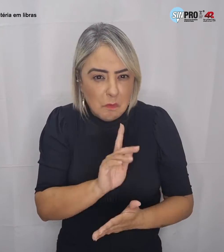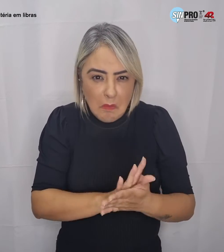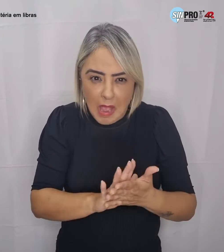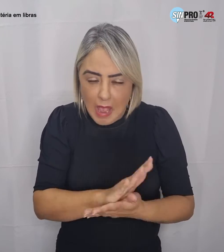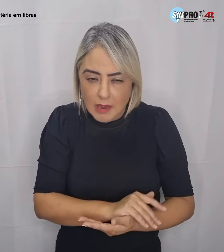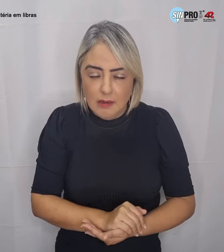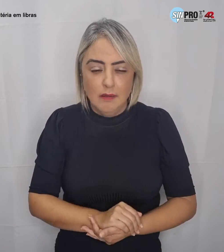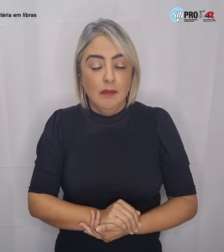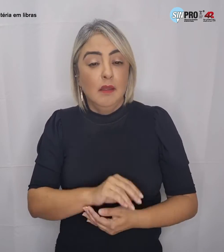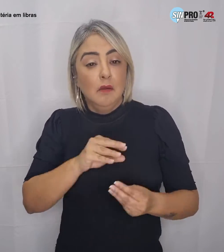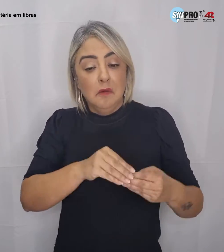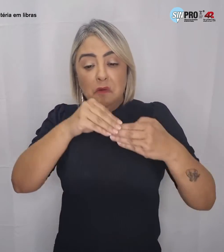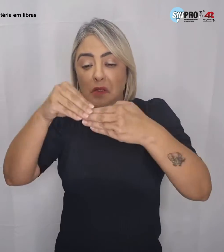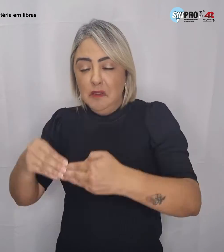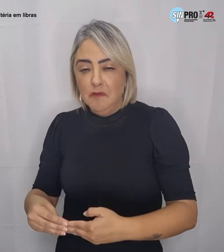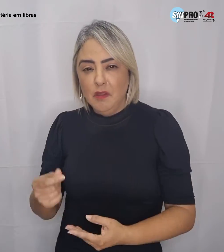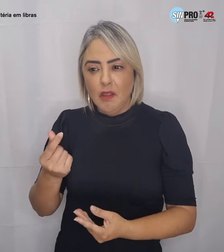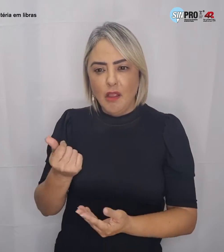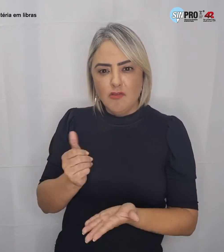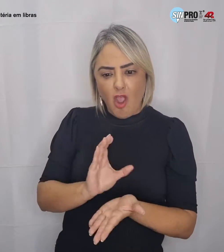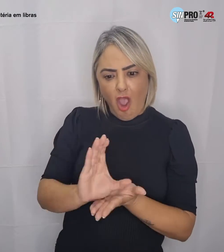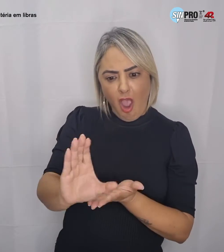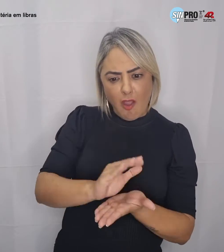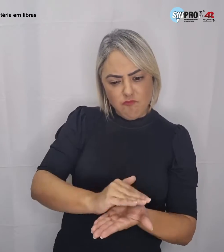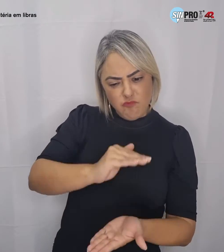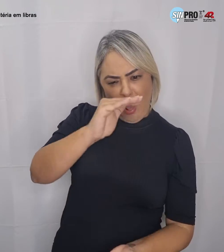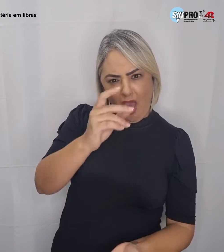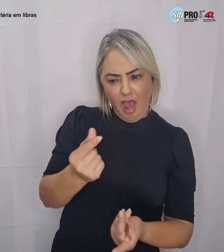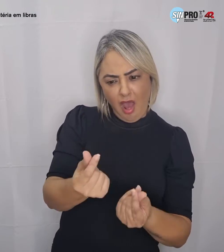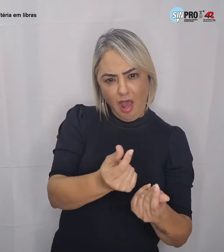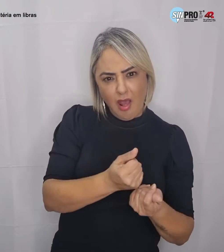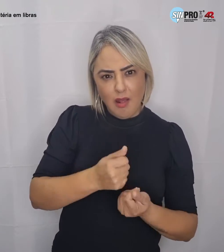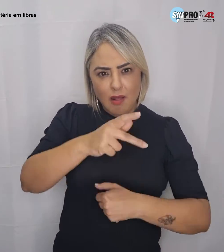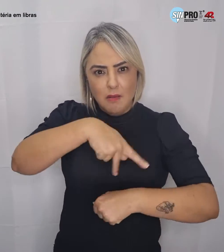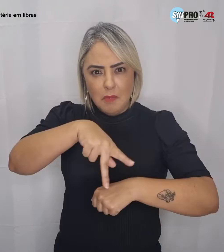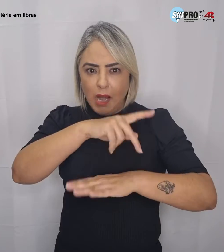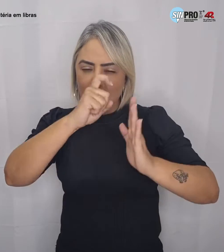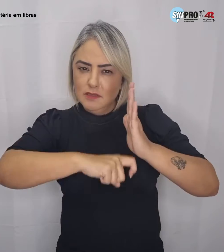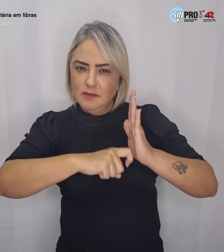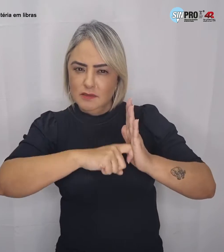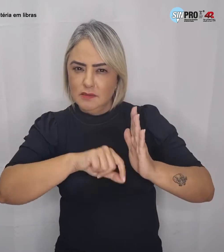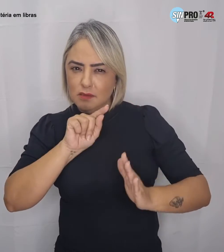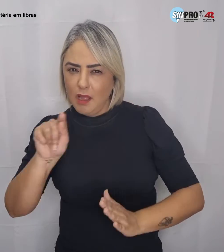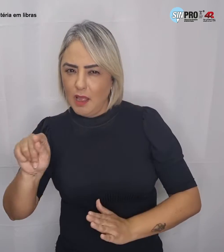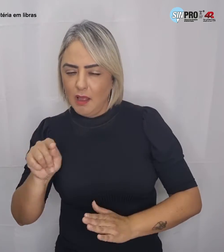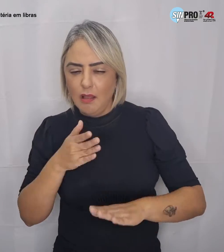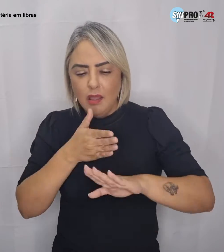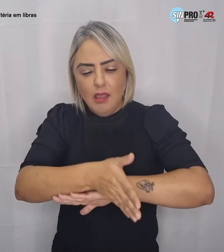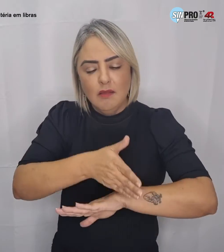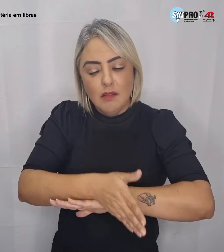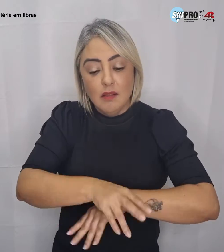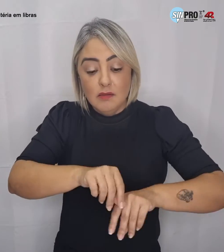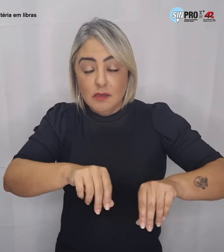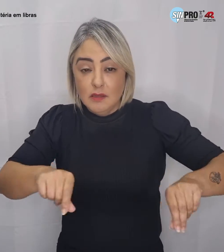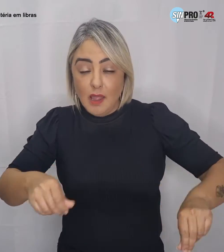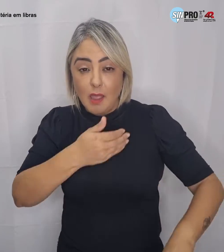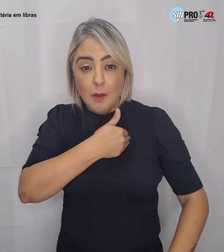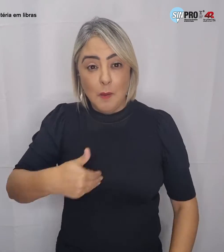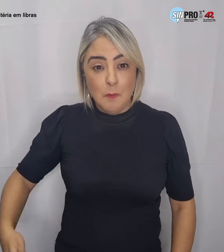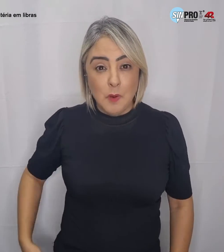impostos, com envios de remessas de dinheiro para paraísos fiscais, invasões de terras públicas,